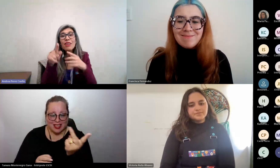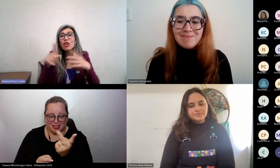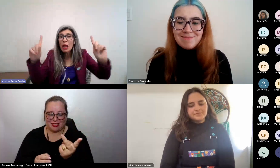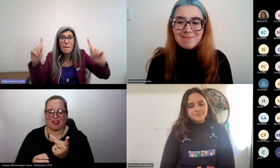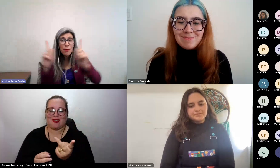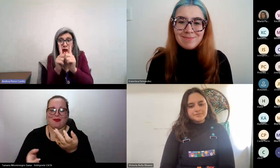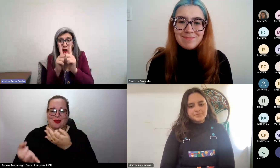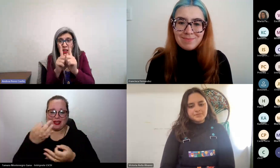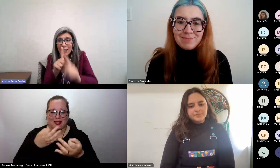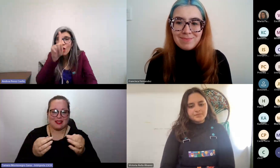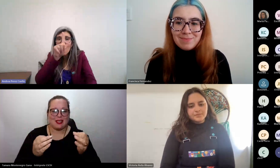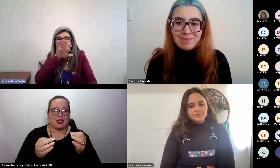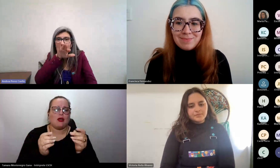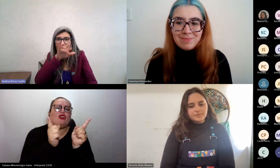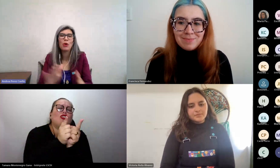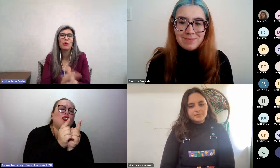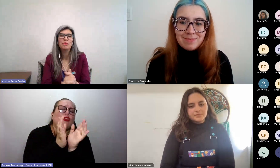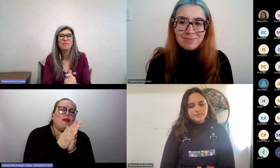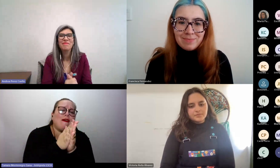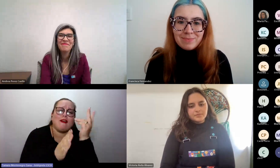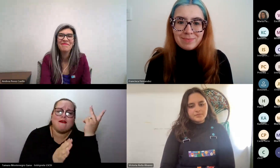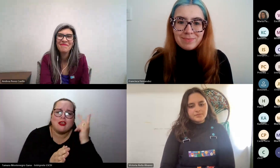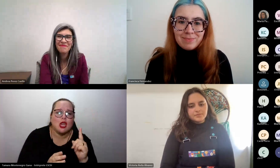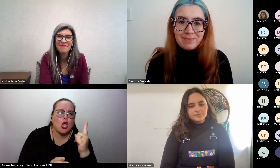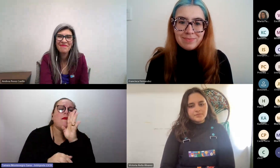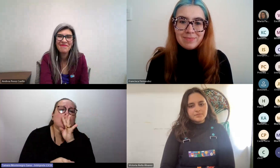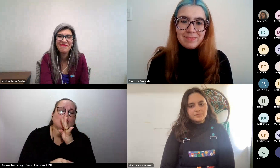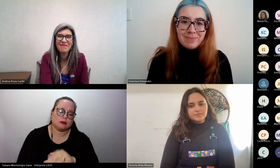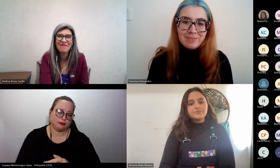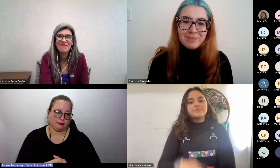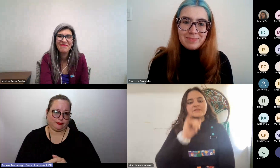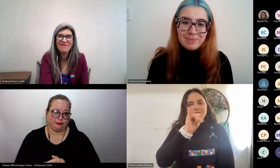entregas. Victoria, muy cortito, 1 minuto.